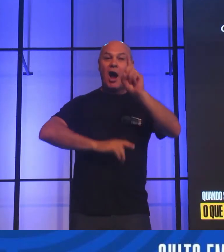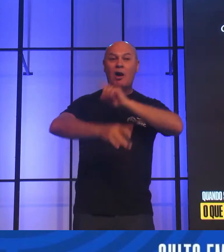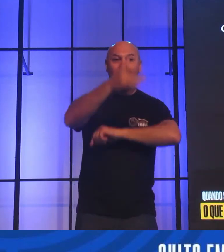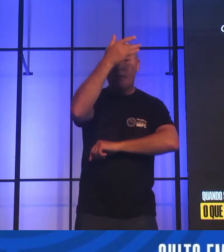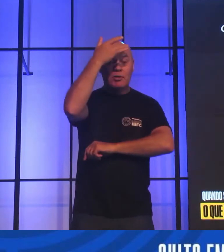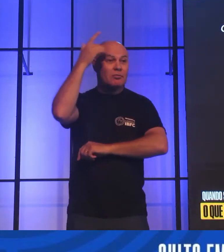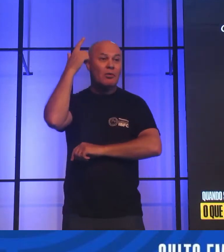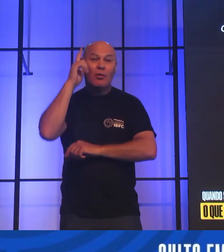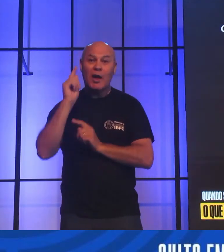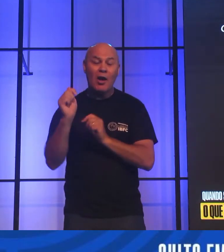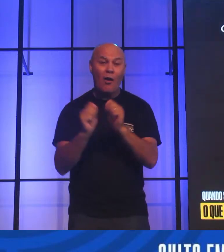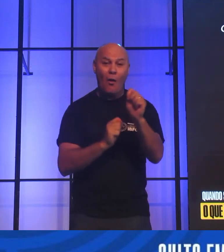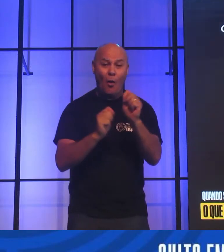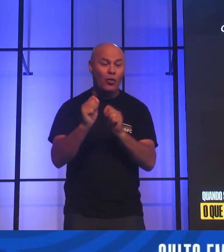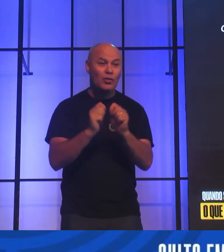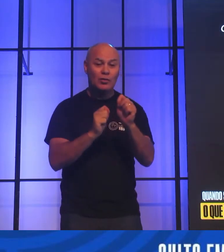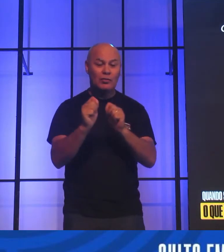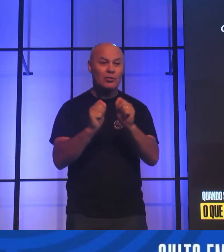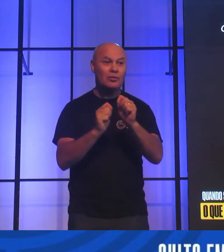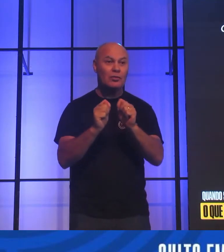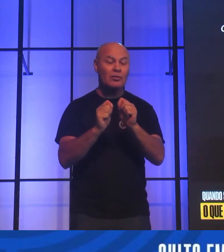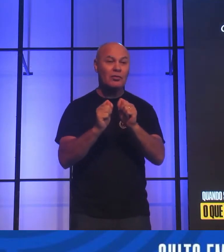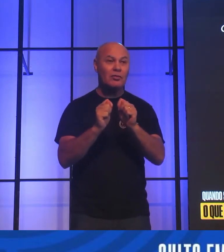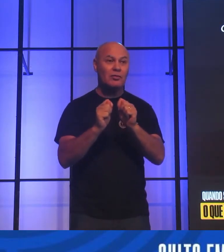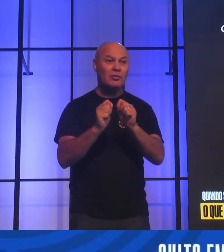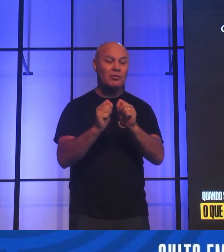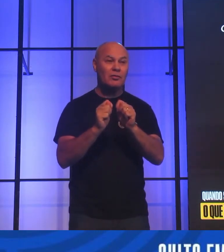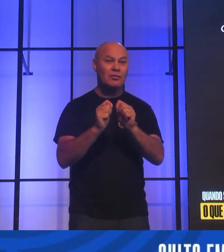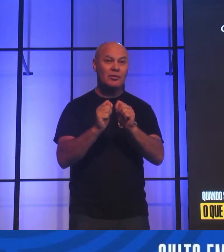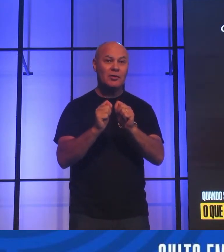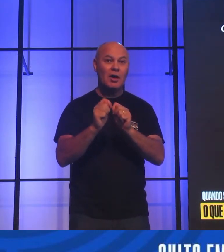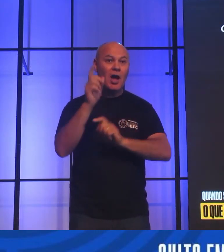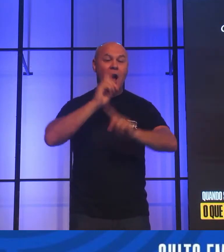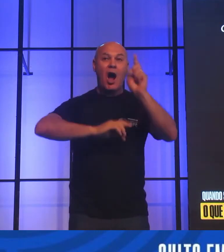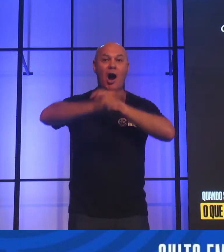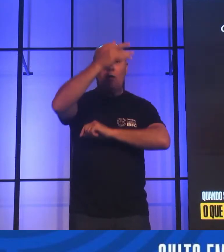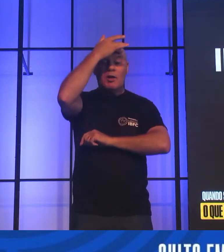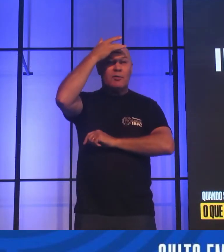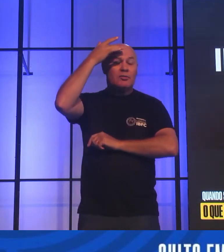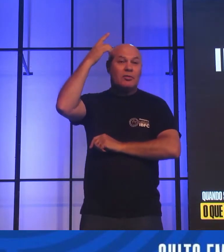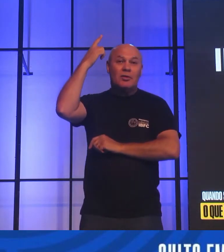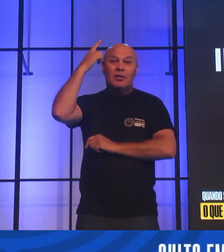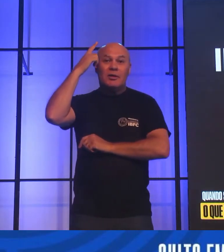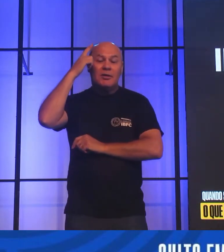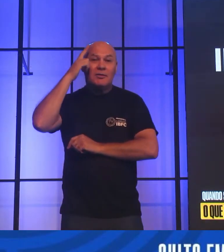não conseguem iniciar nada novo, elas apenas vão reagindo à vida.